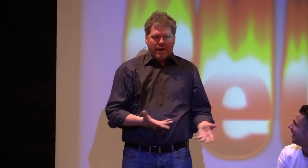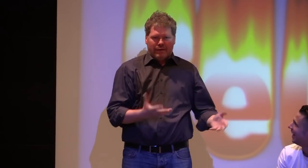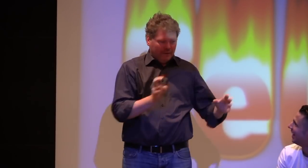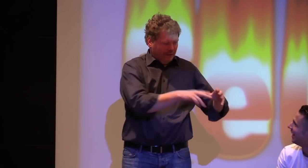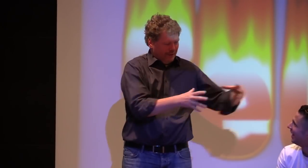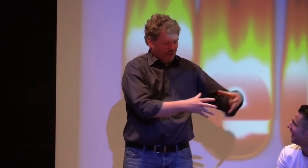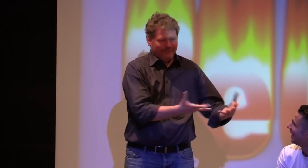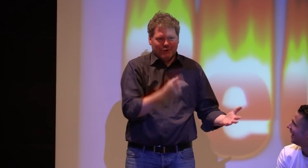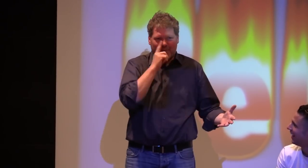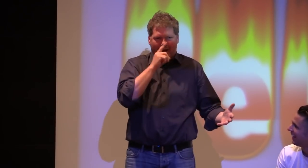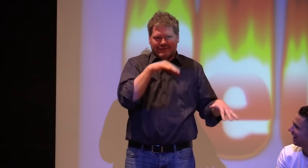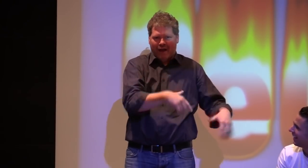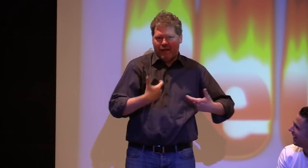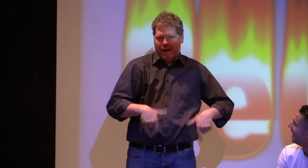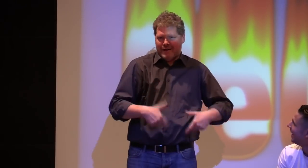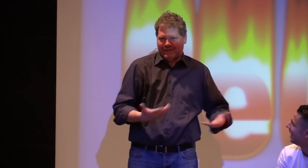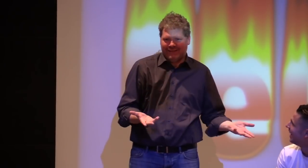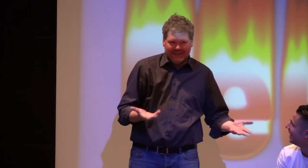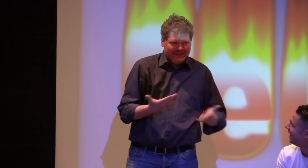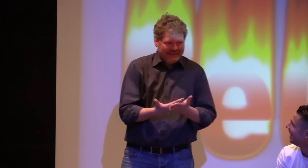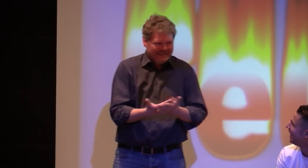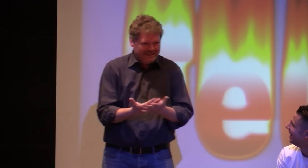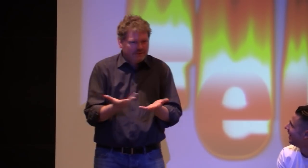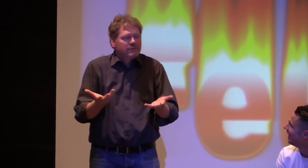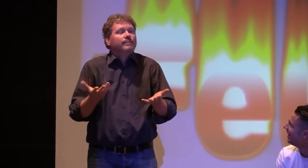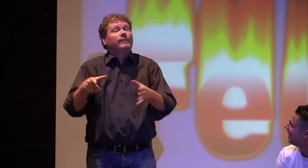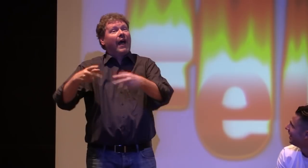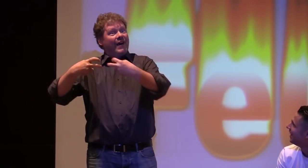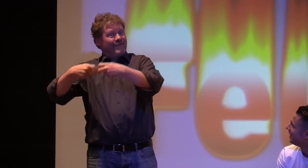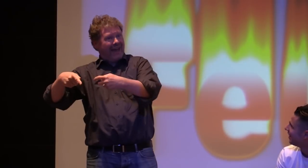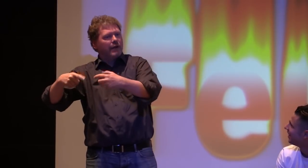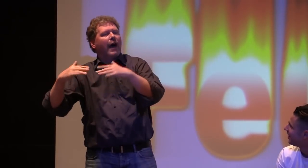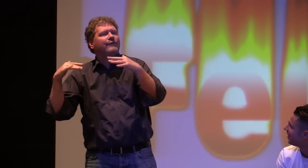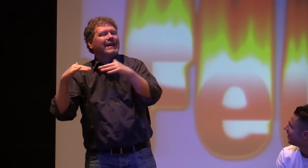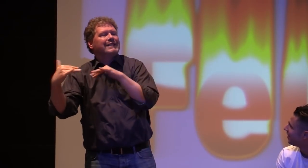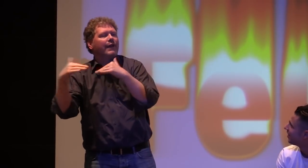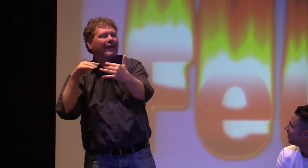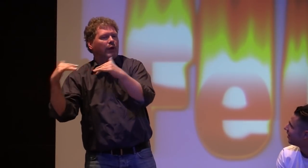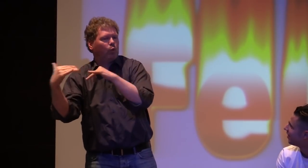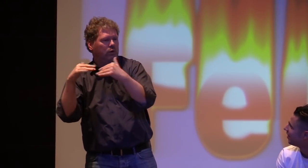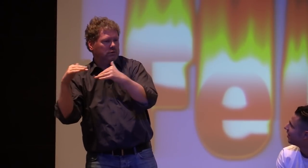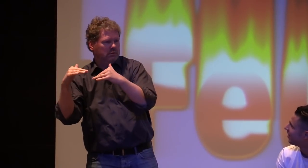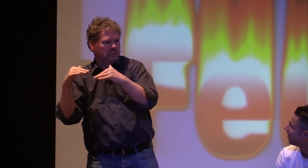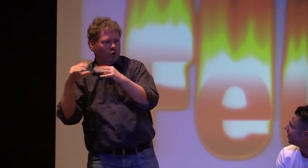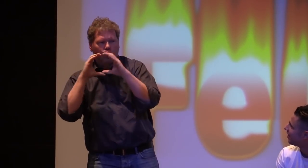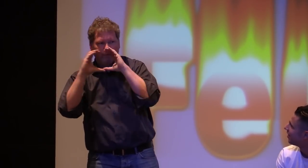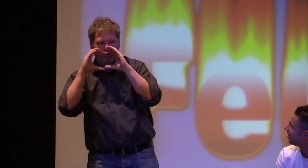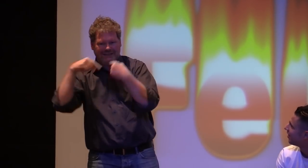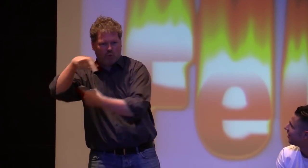nicht wussten, was sie zum Beauftragten anfangen sollten. Da überlege ich mir, ob ich die vielleicht in die WhatsApp-Gruppe von Kevin gehe, da habe ich wahrscheinlich mehr Spaß